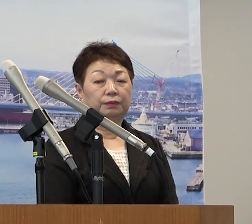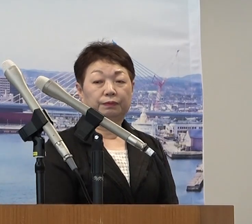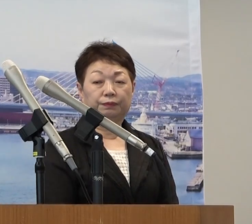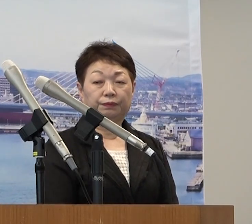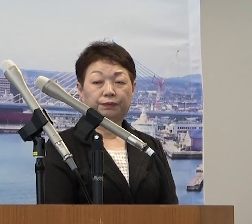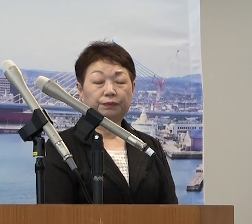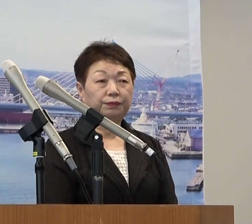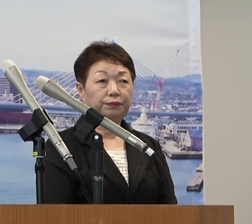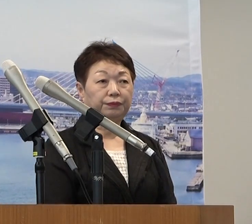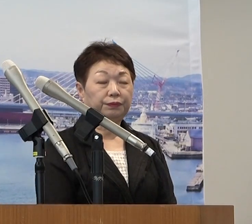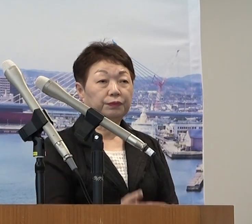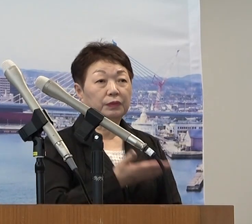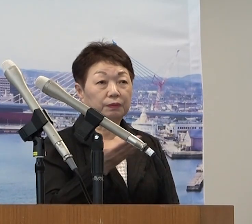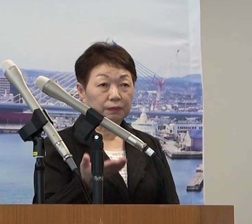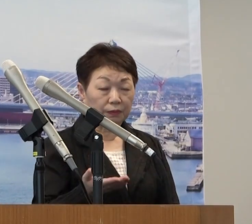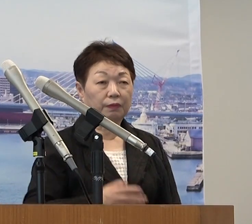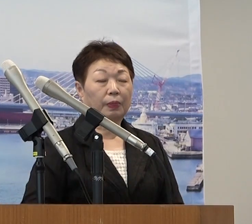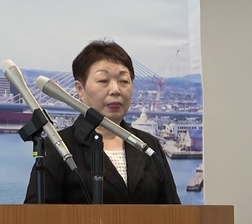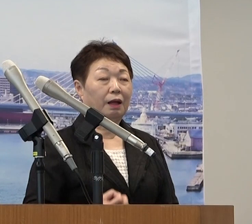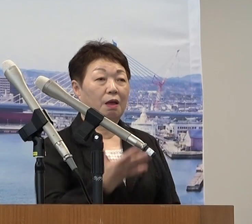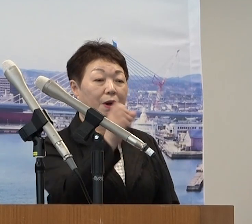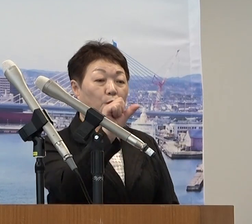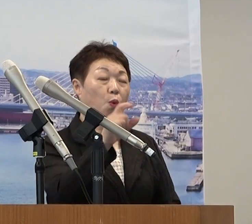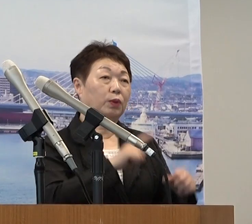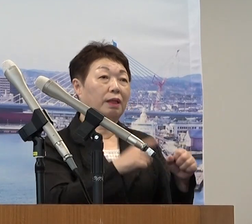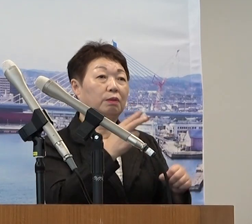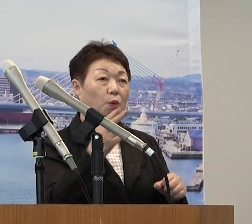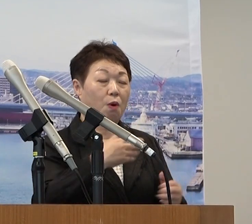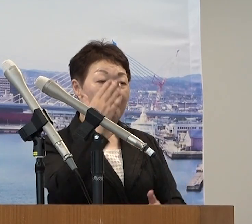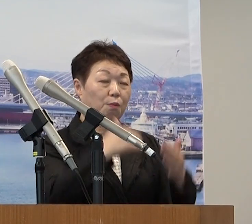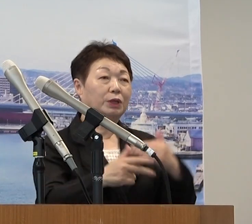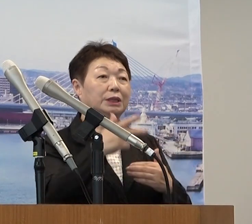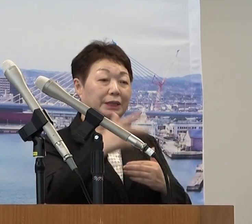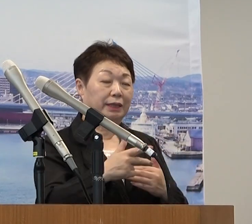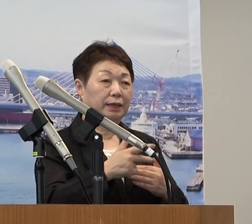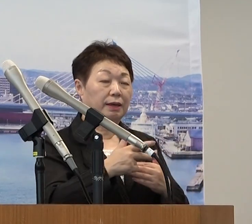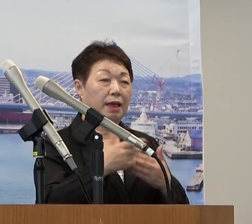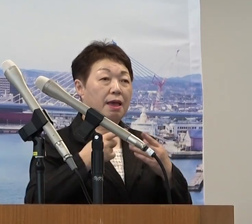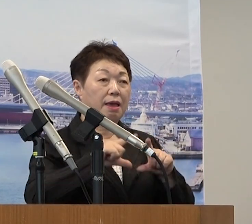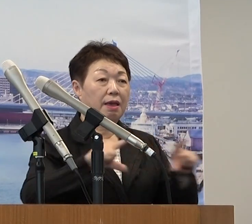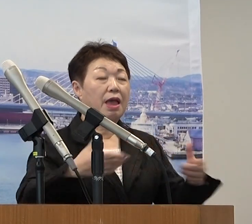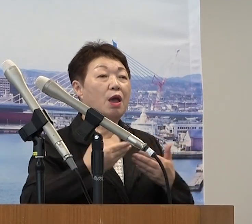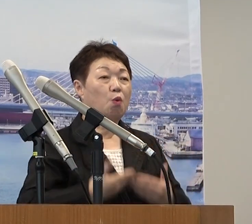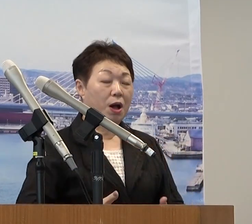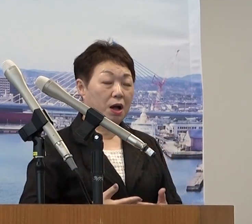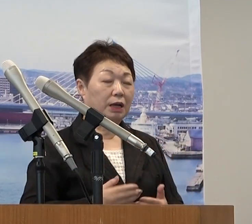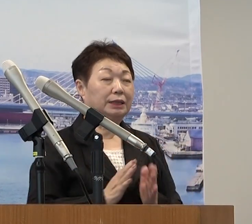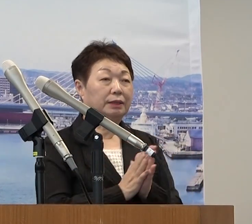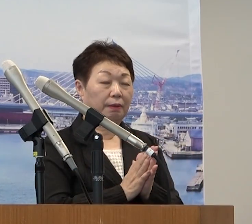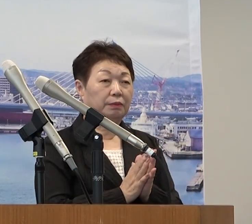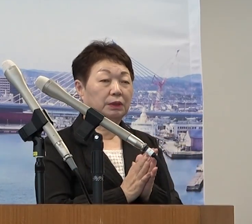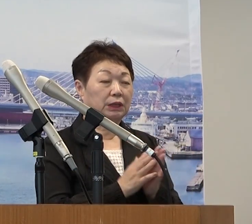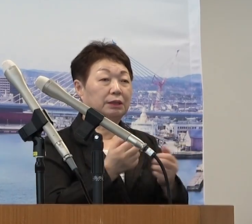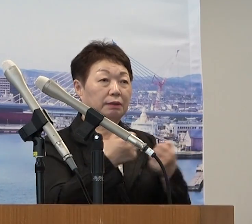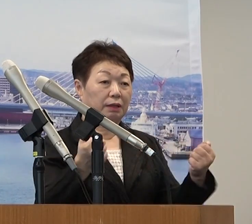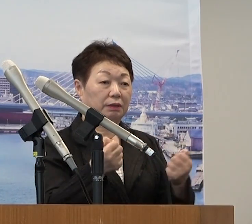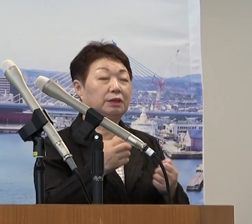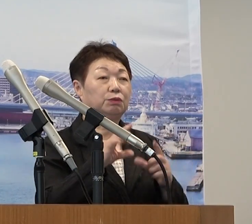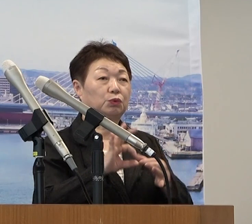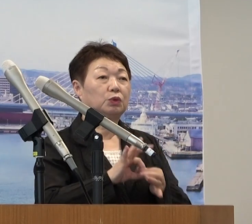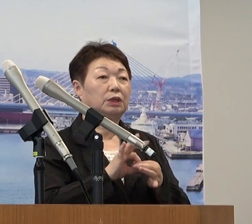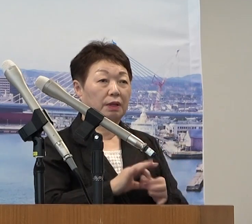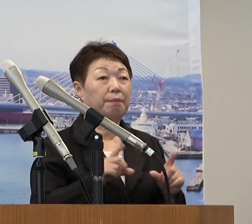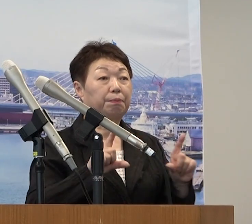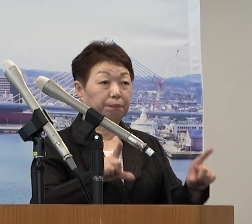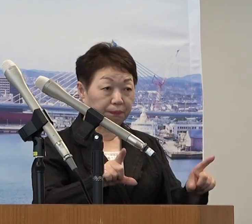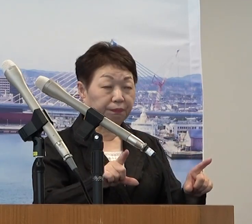はい、次に令和5年度青森市平和記念式典についてご説明いたします。お手